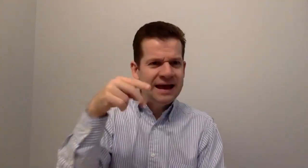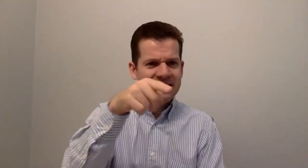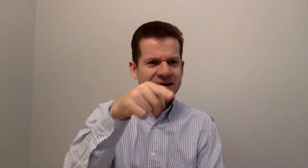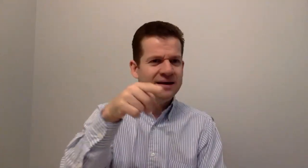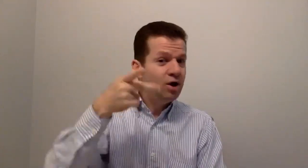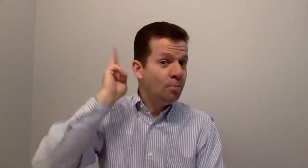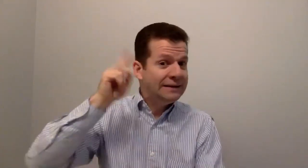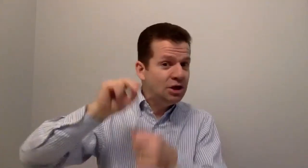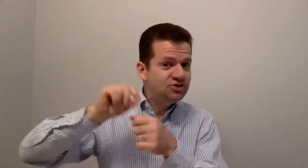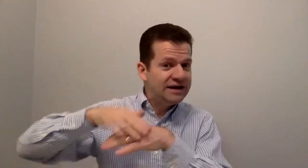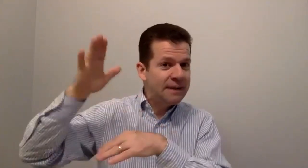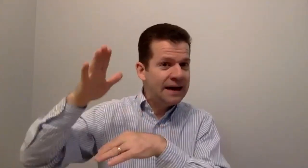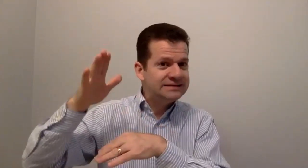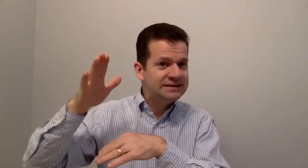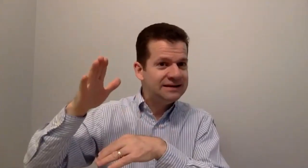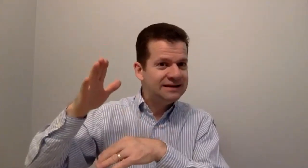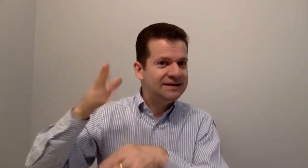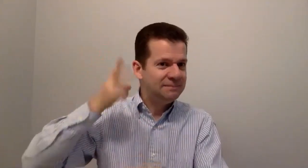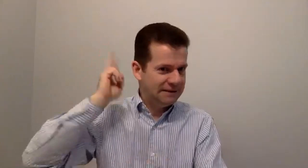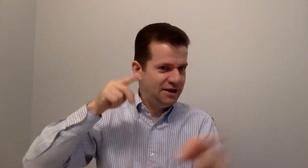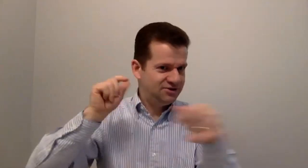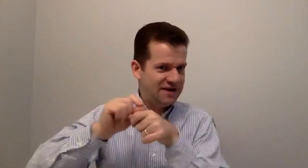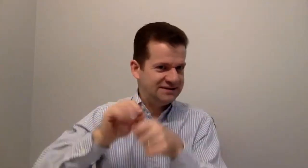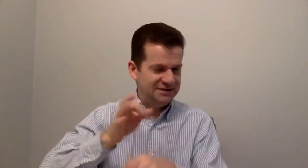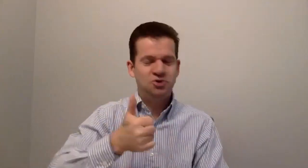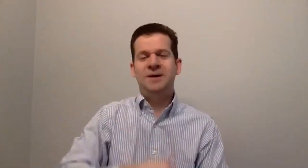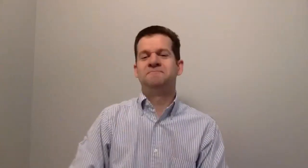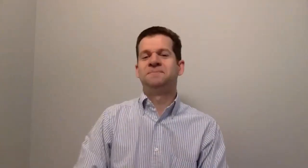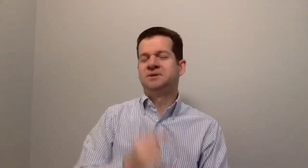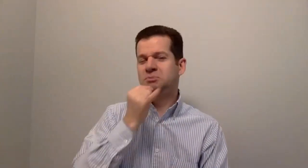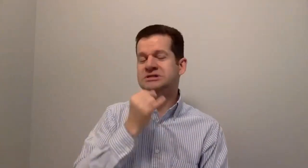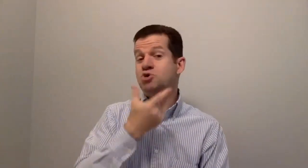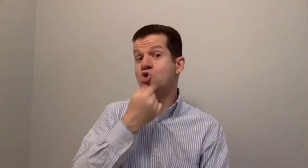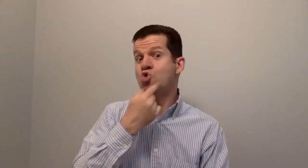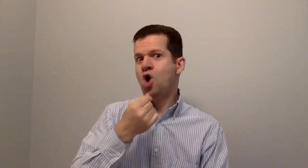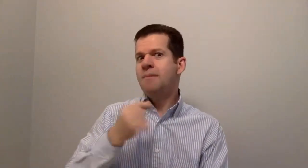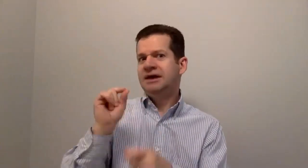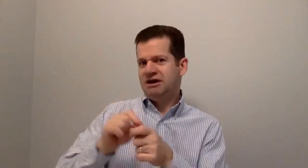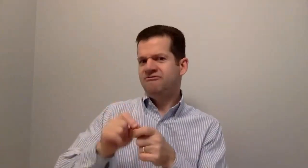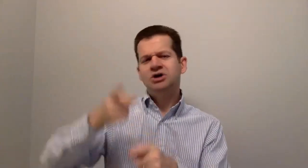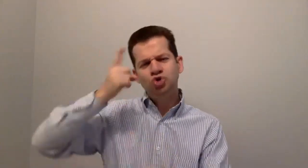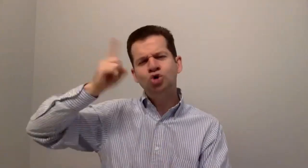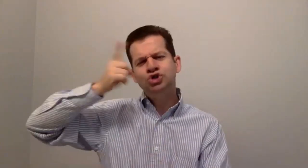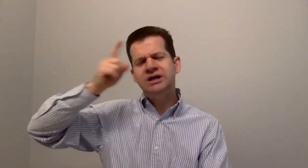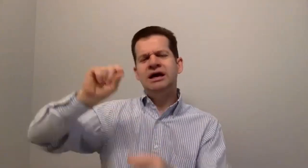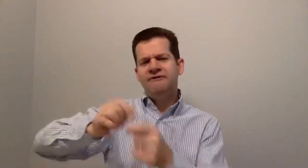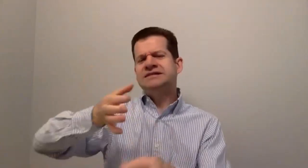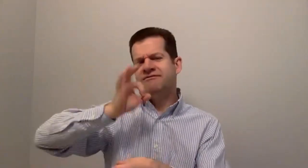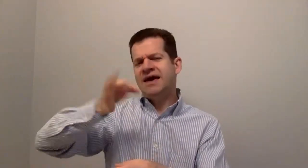Daniele, Matheus faz mais? Matheus faz, né? Tudo bem. Então, por exemplo, o homem faz todo dia, faz café,